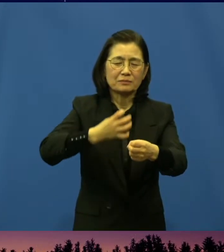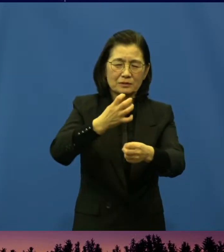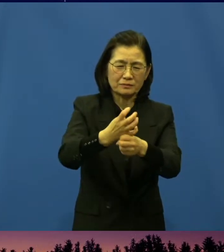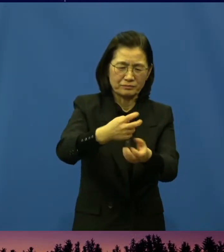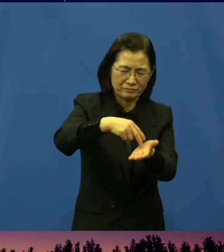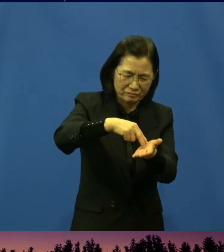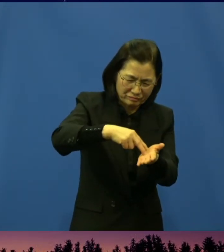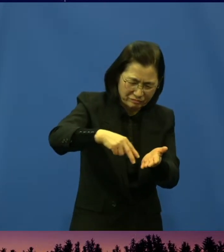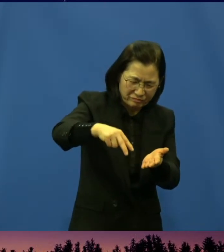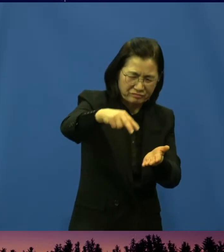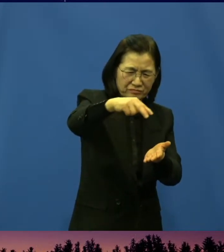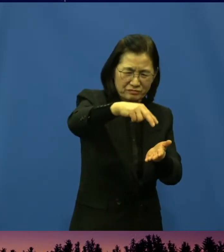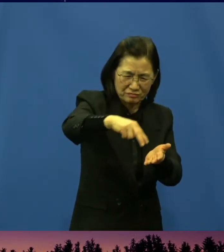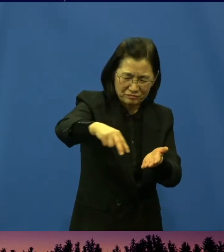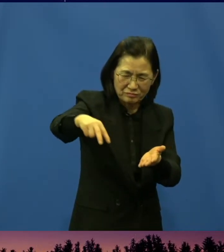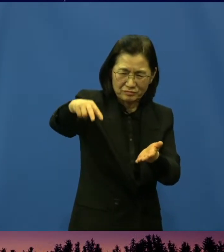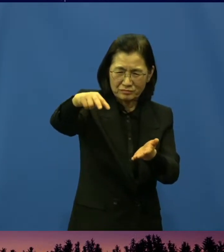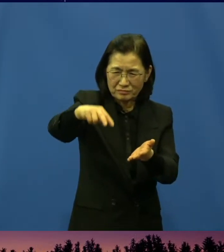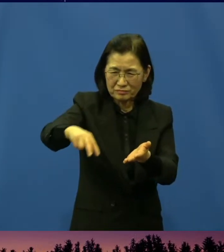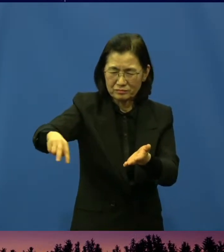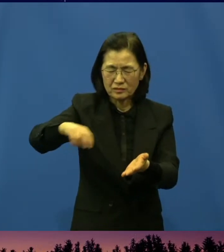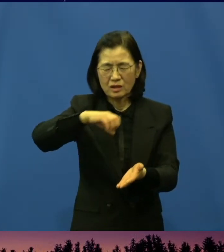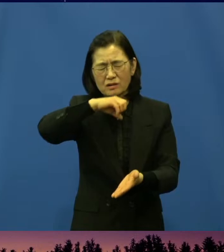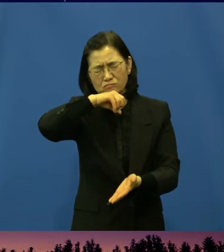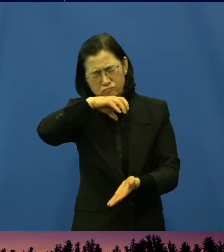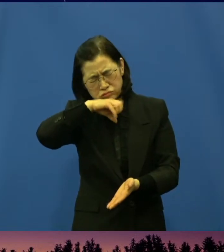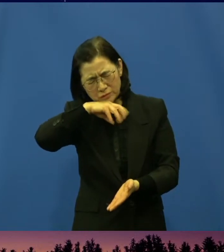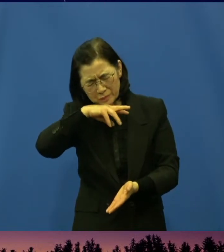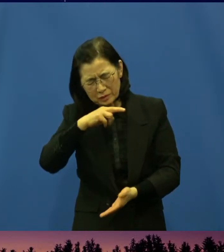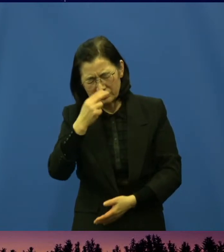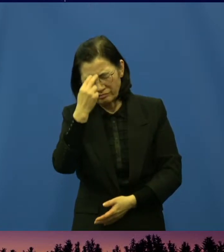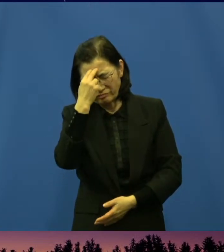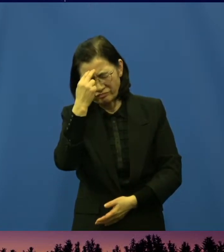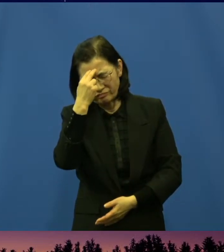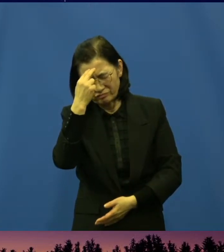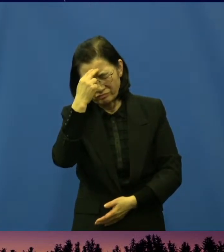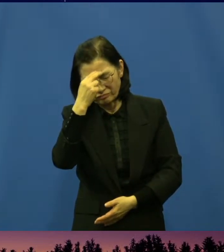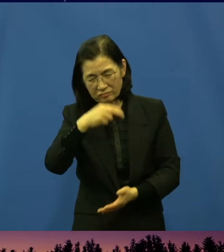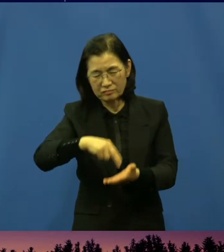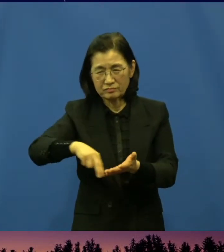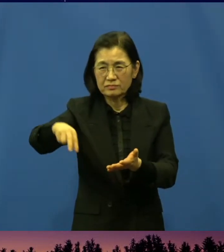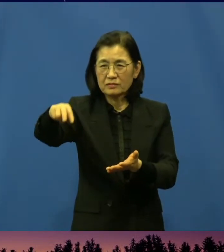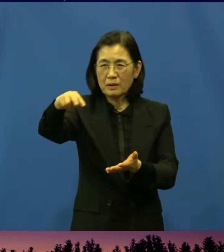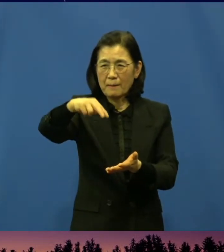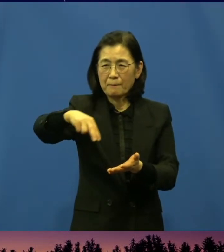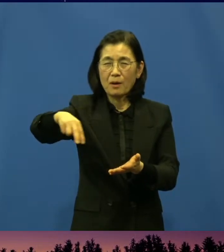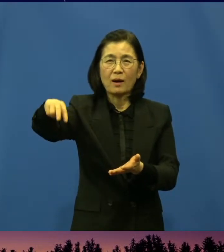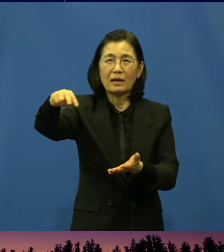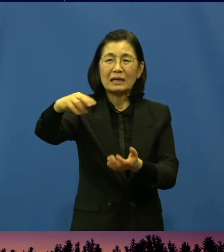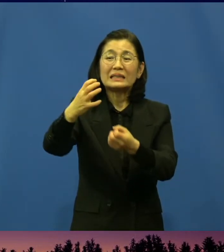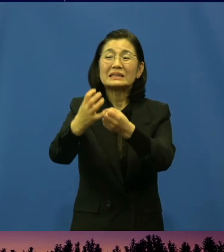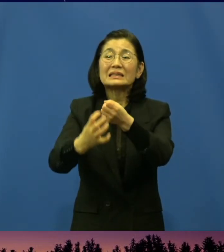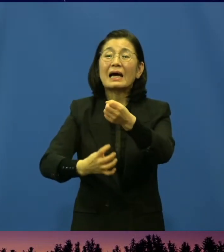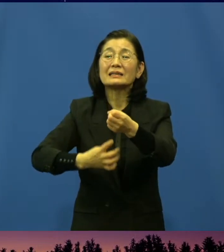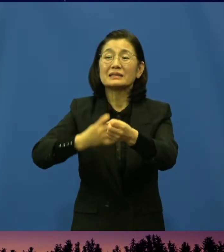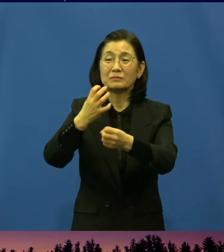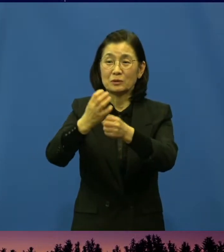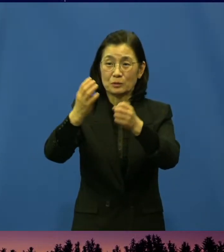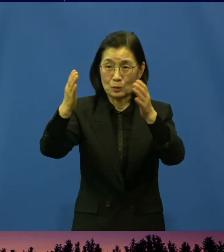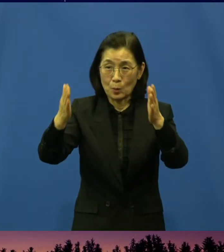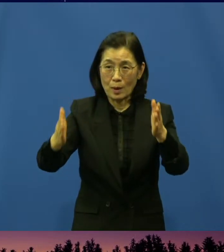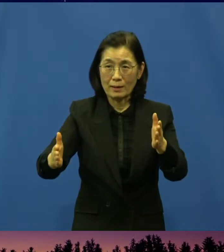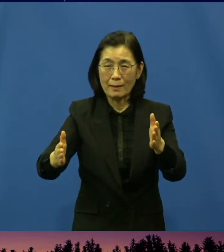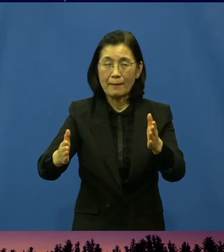원망과 불평하고 광야에서 방황한 거예요. 민수기는 방황의 시간을 기록한 거예요.